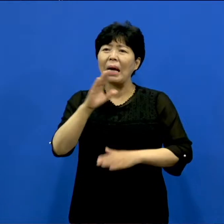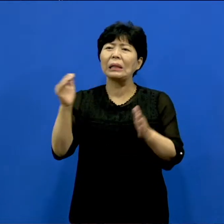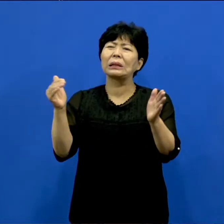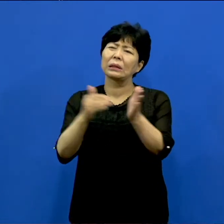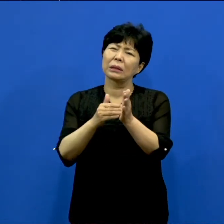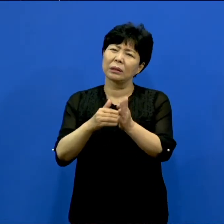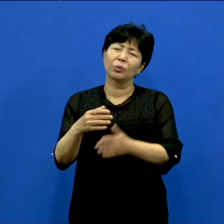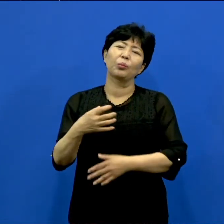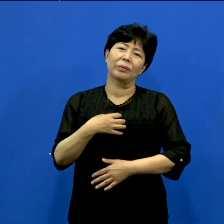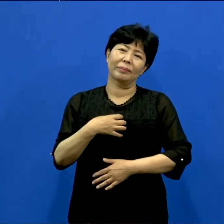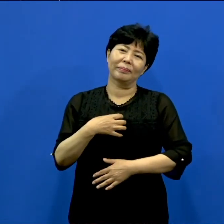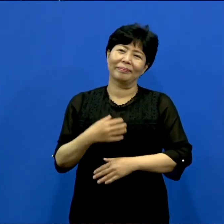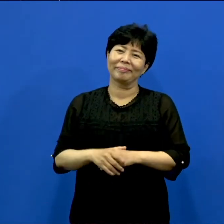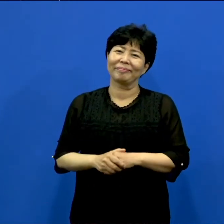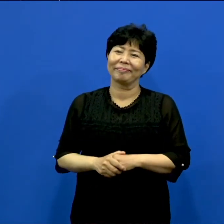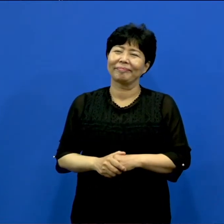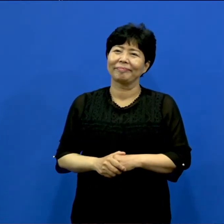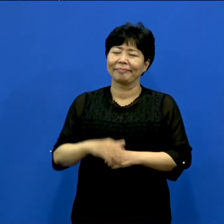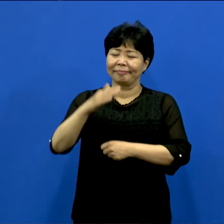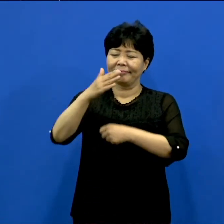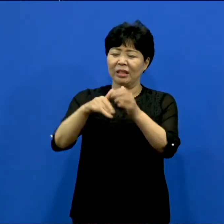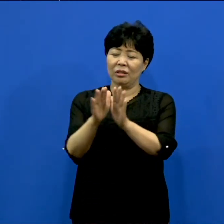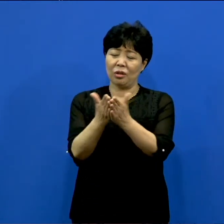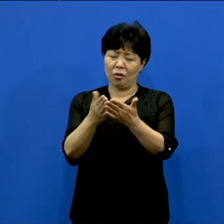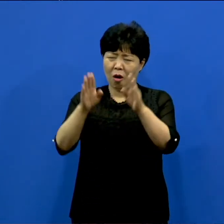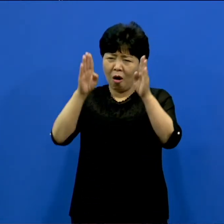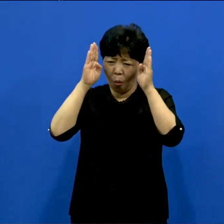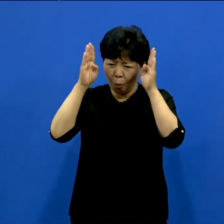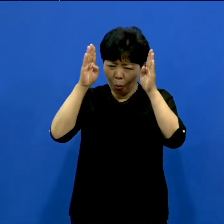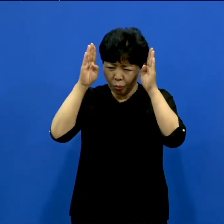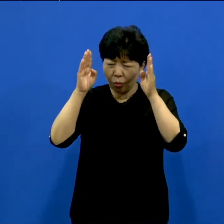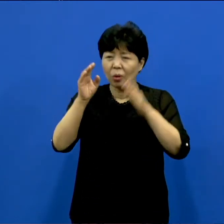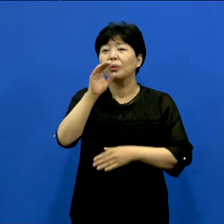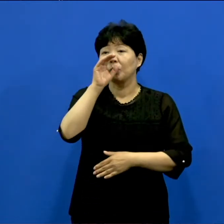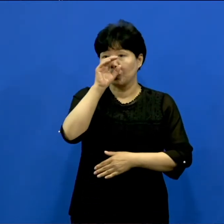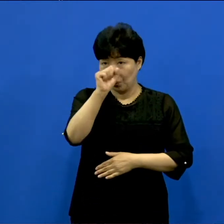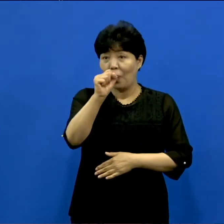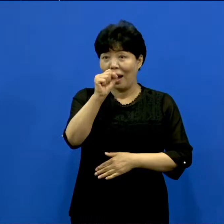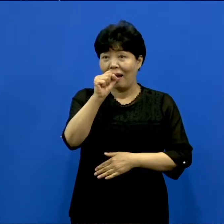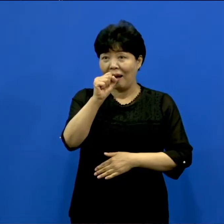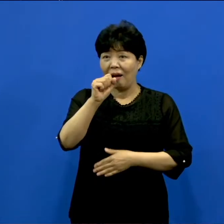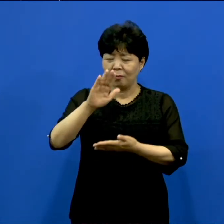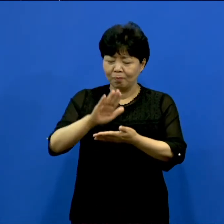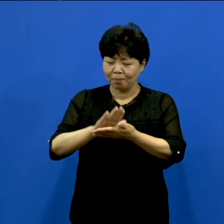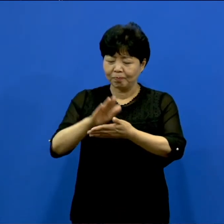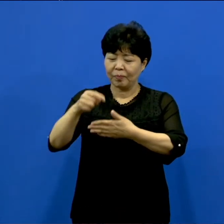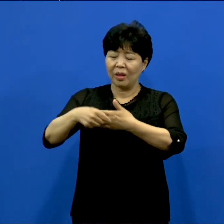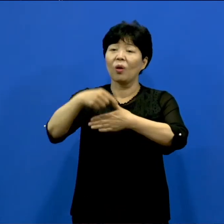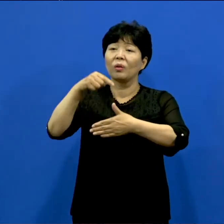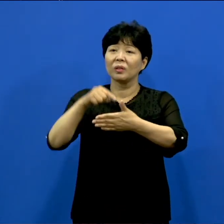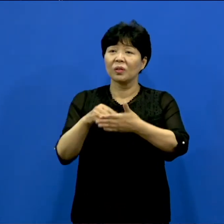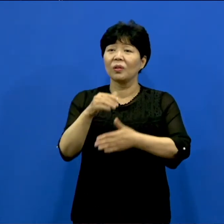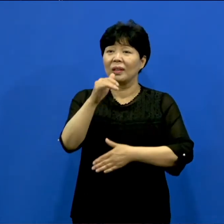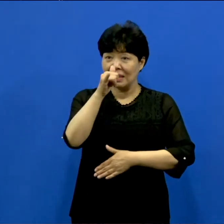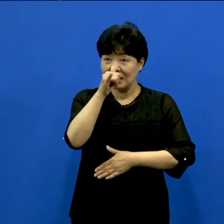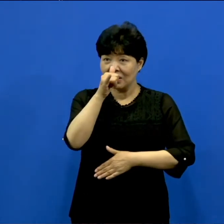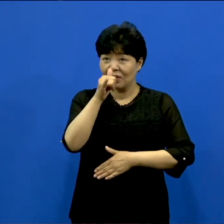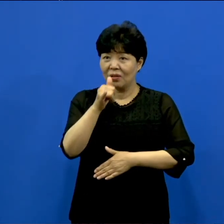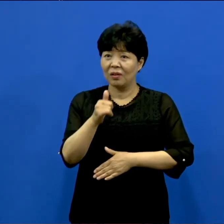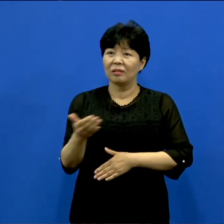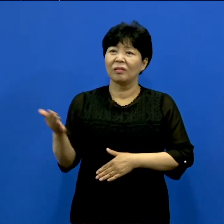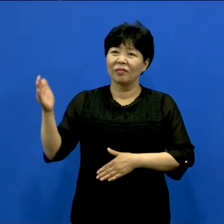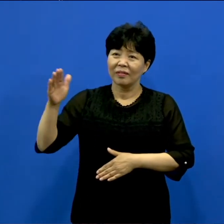거죠. 성경 공부하는 건 참 좋아요, 여러분. 한국교회가 성경 공부에 열정이 있습니다. 성경 공부를 하는 건 참